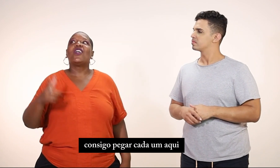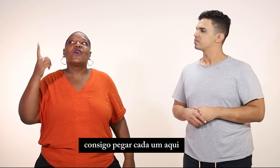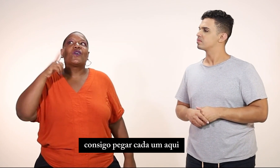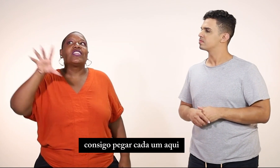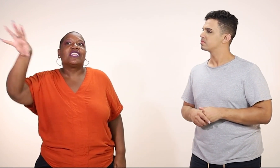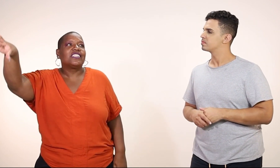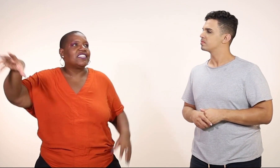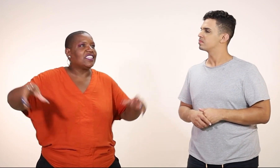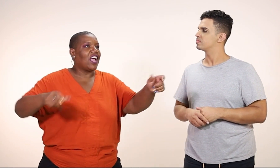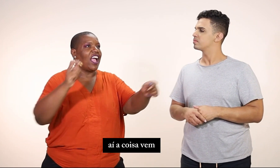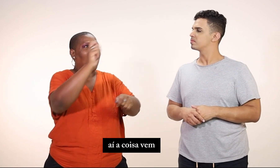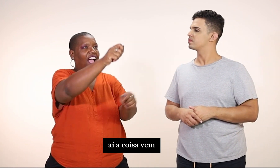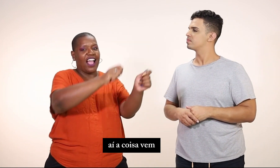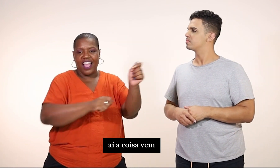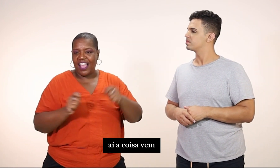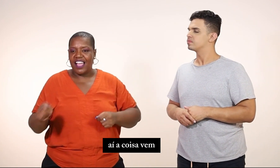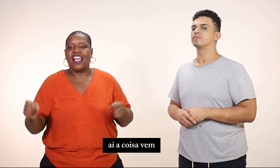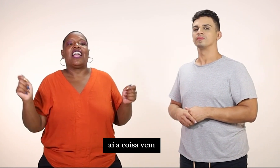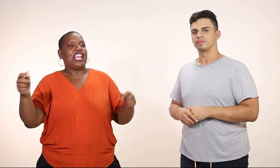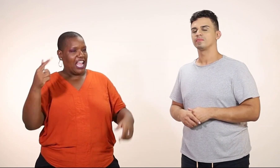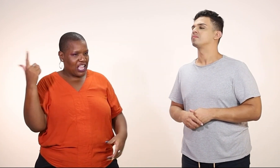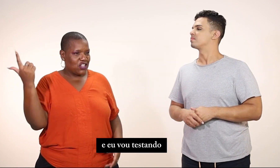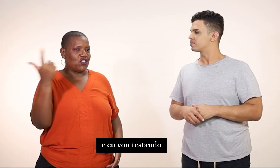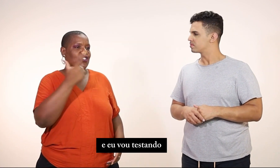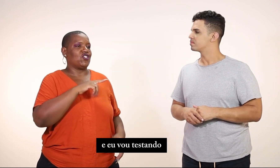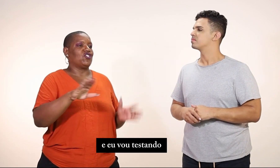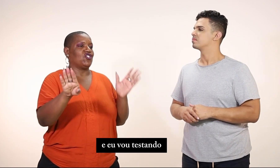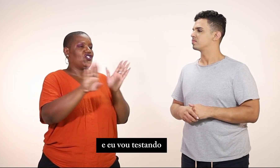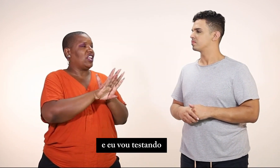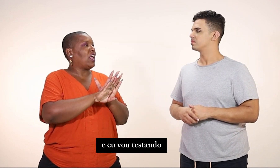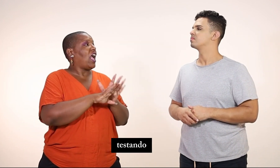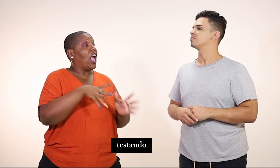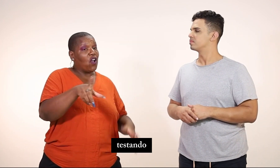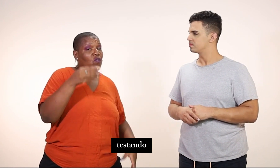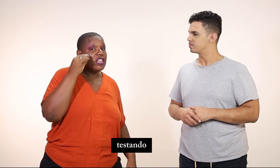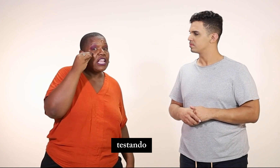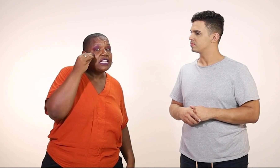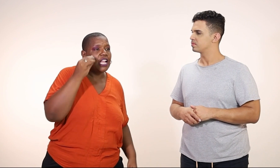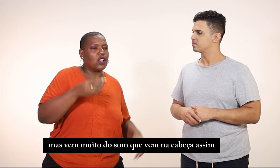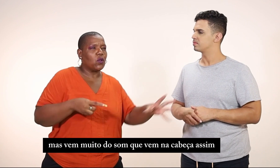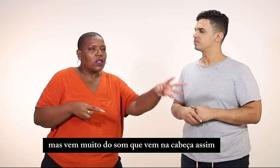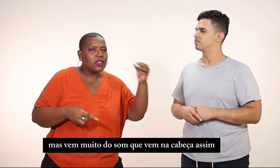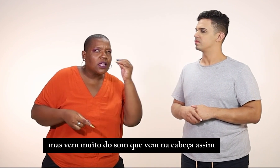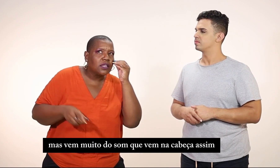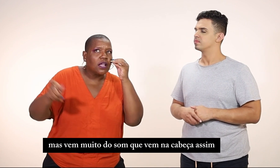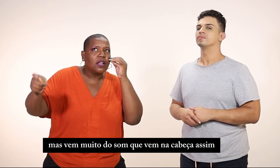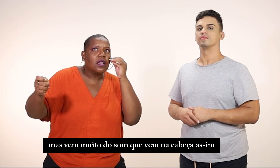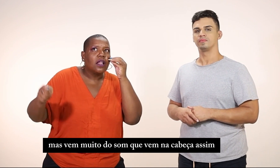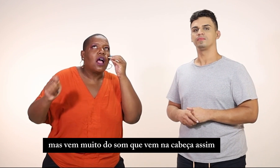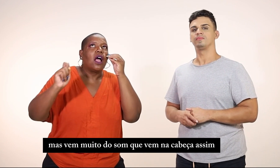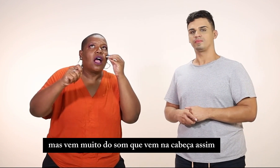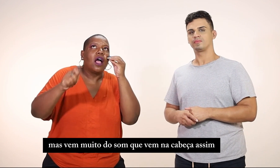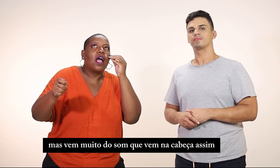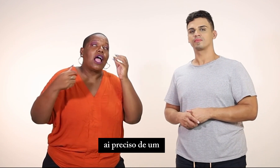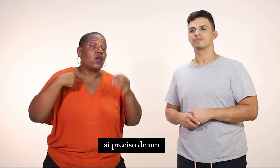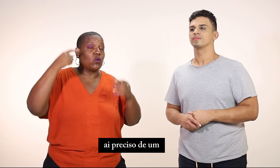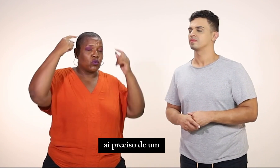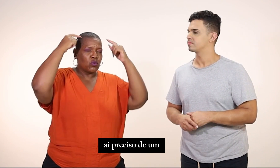aqui, aí a coisa vem. E eu vou testando, mas vem muito do som que vem na cabeça, assim, preciso de